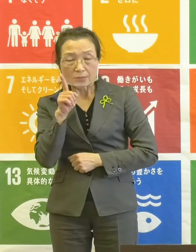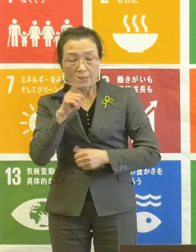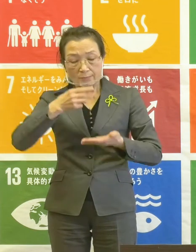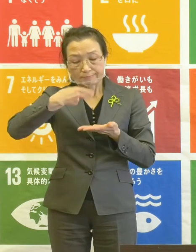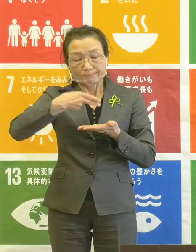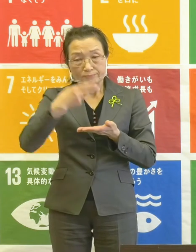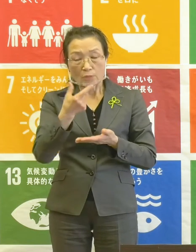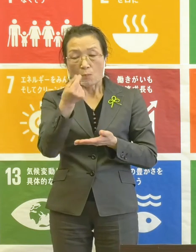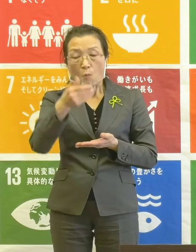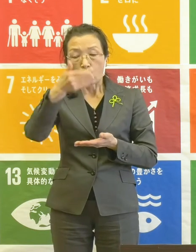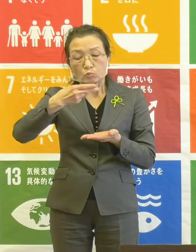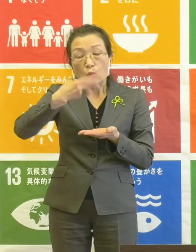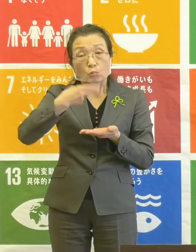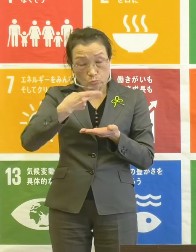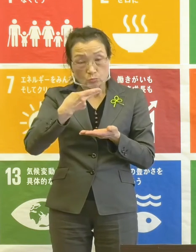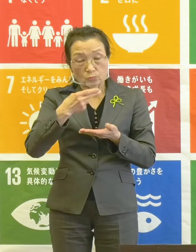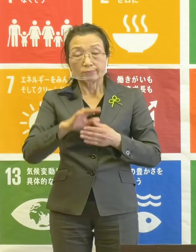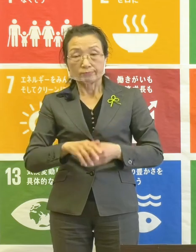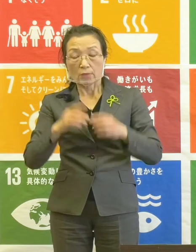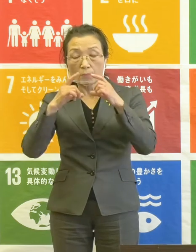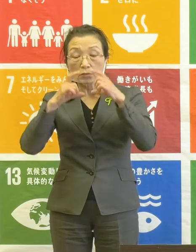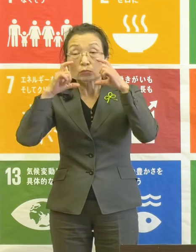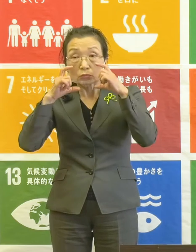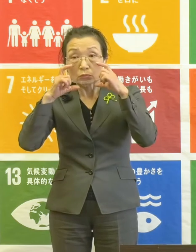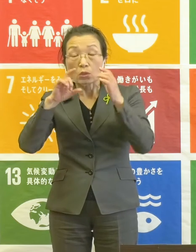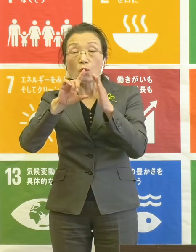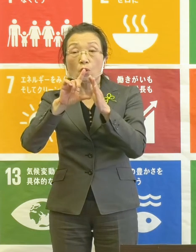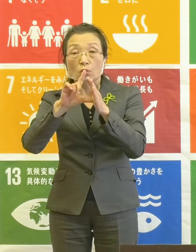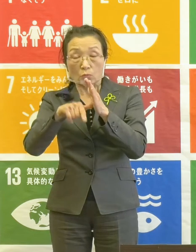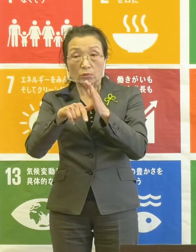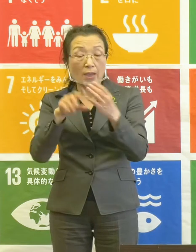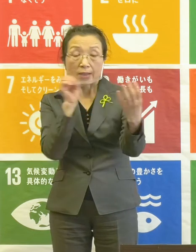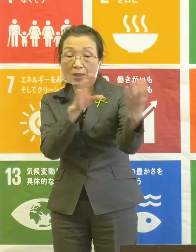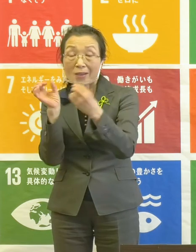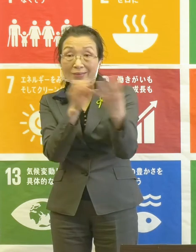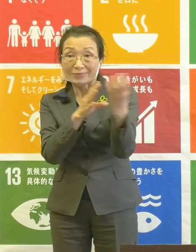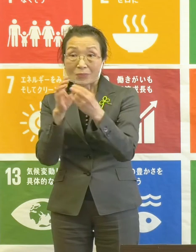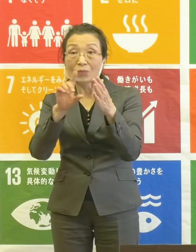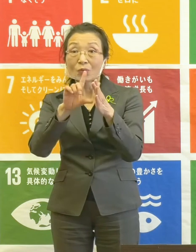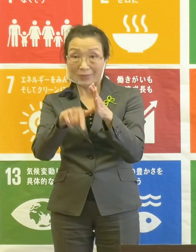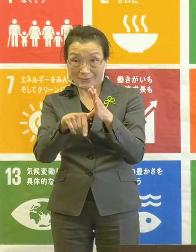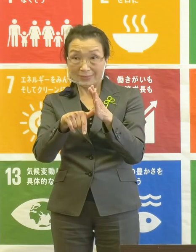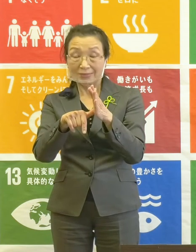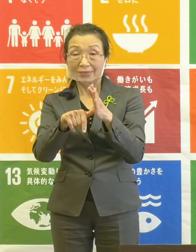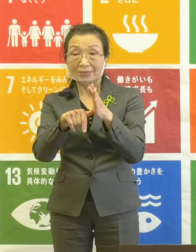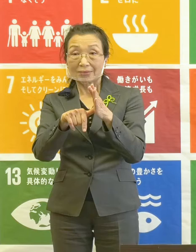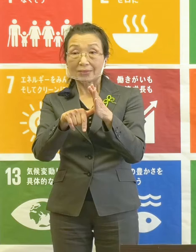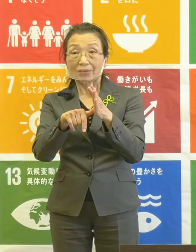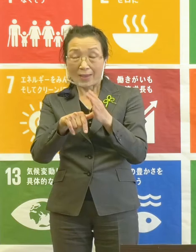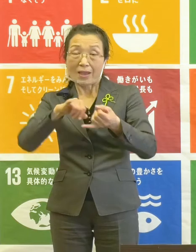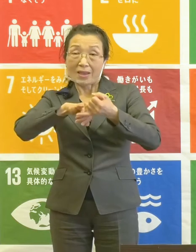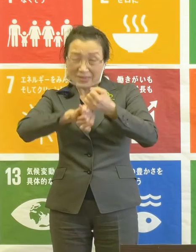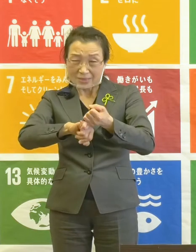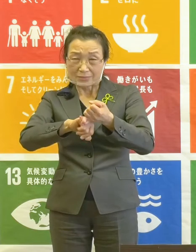食や、マスクをするときには必ず、失礼しました、会話をするときは必